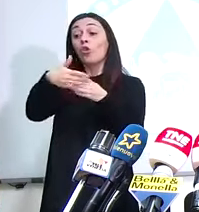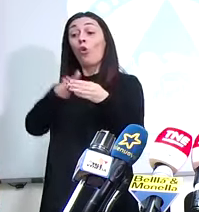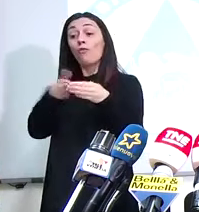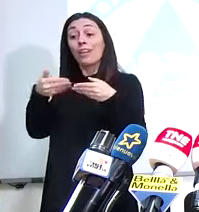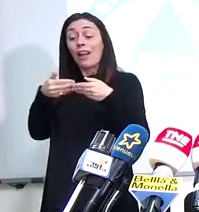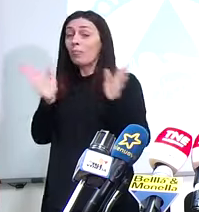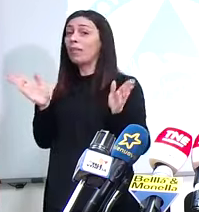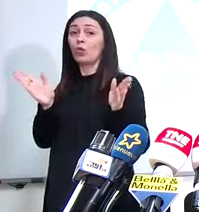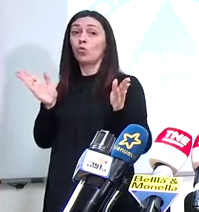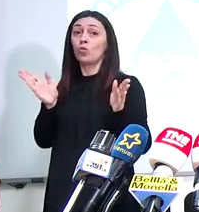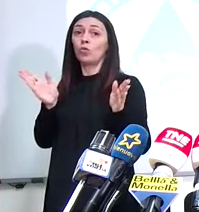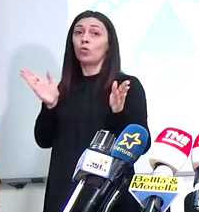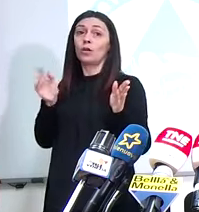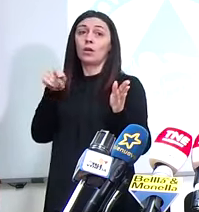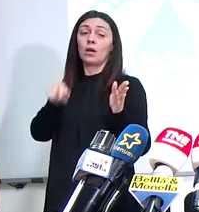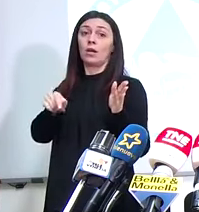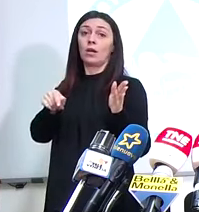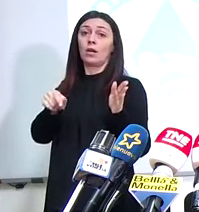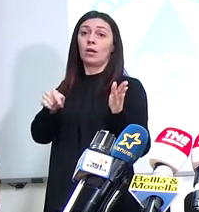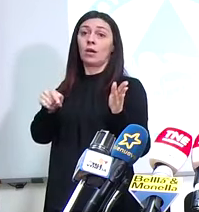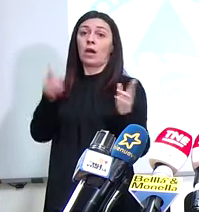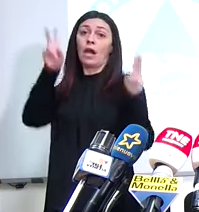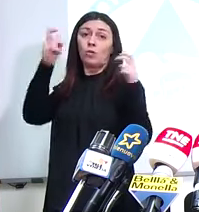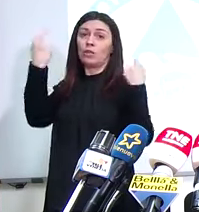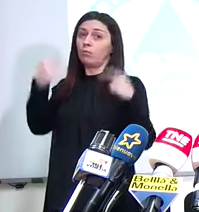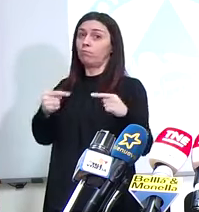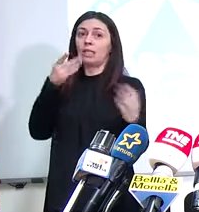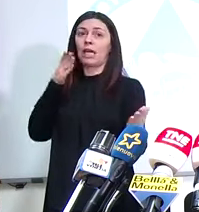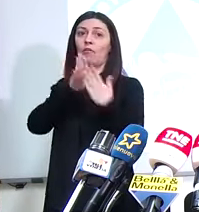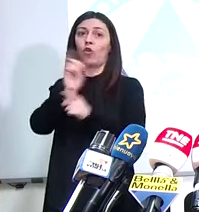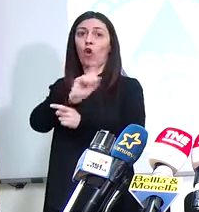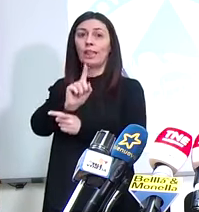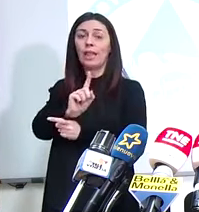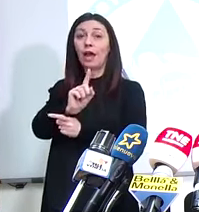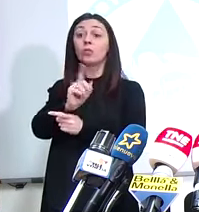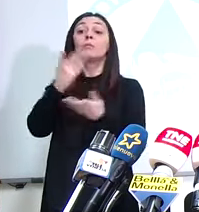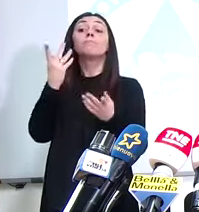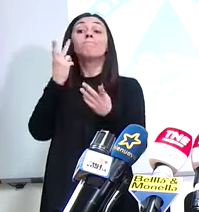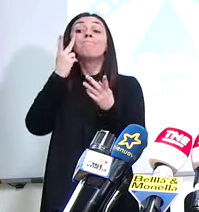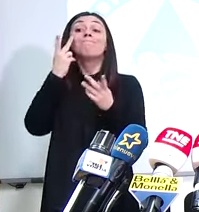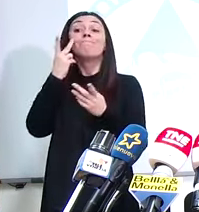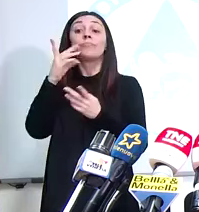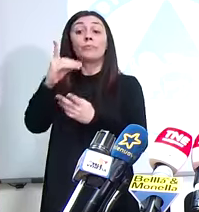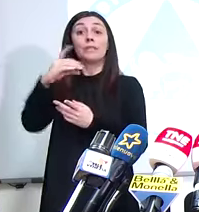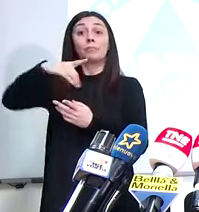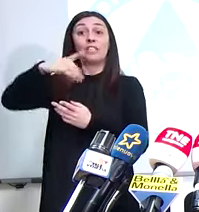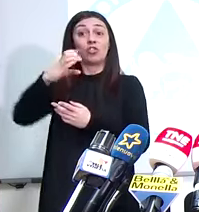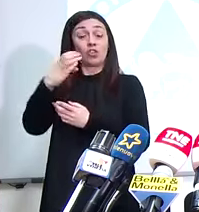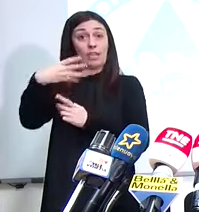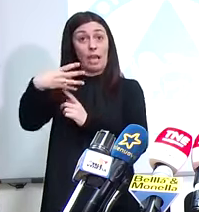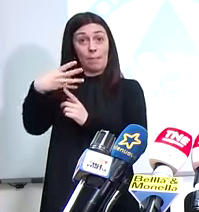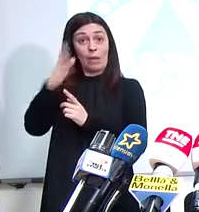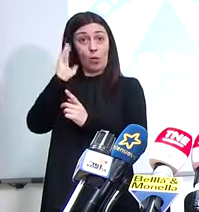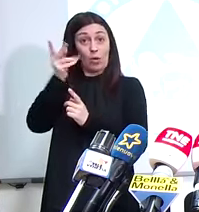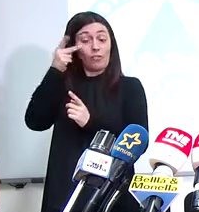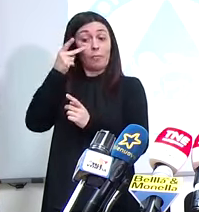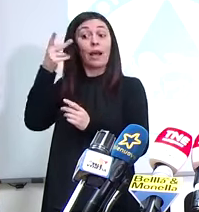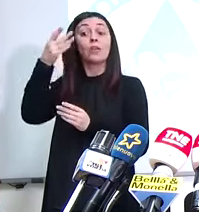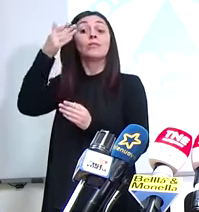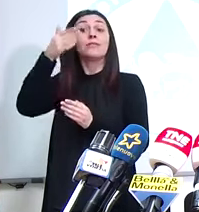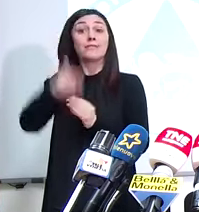che scade il 15 quindi si scalda il dpcm si liberano i confini però di mezzo c'è anche no